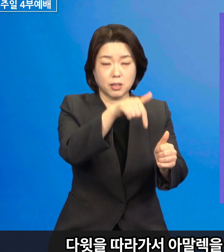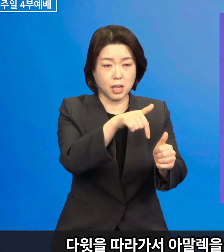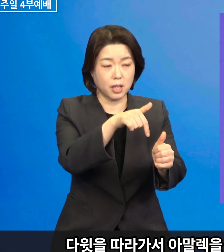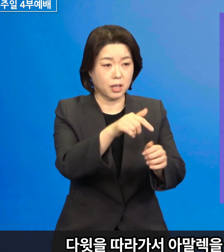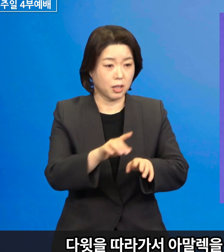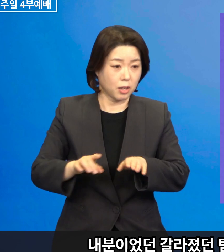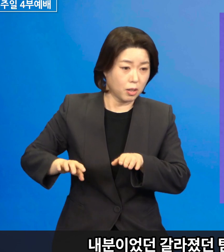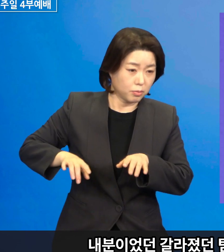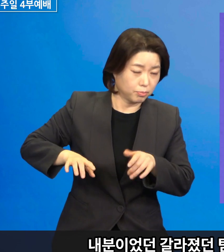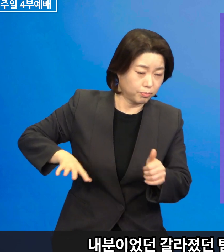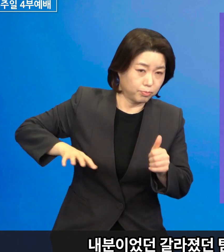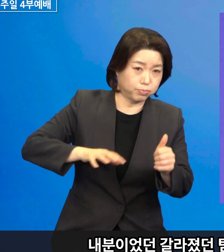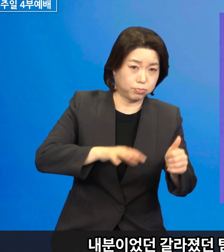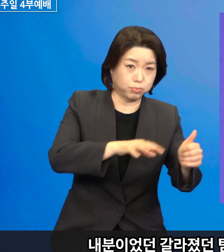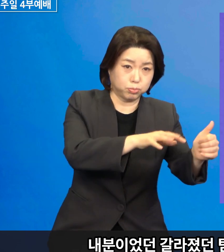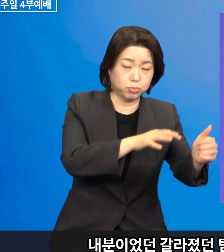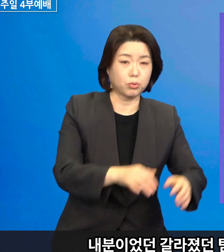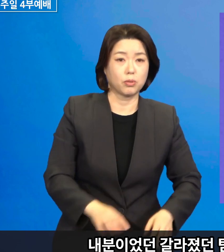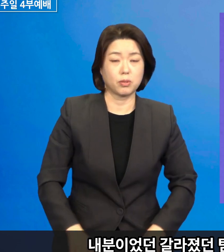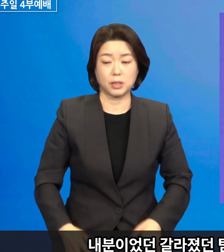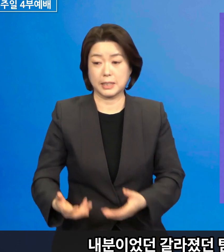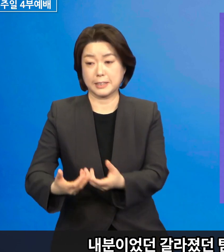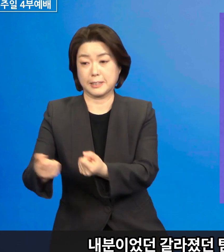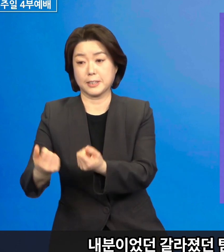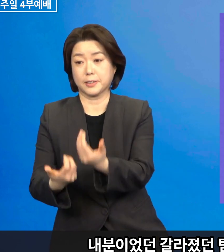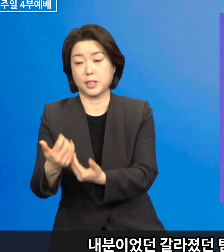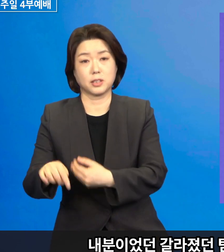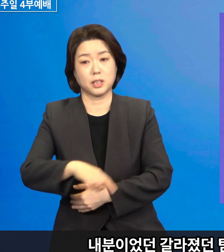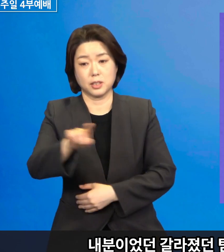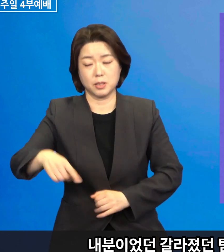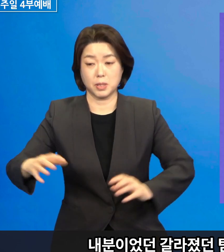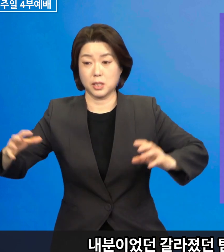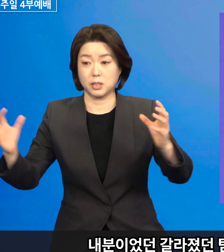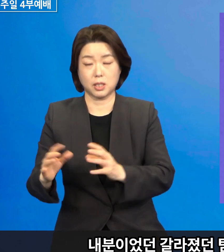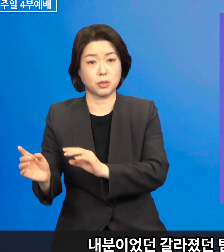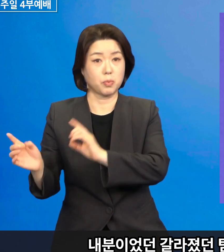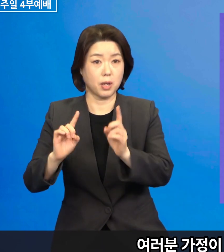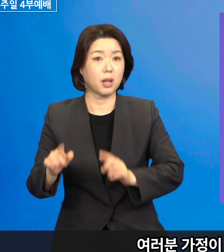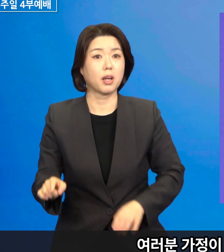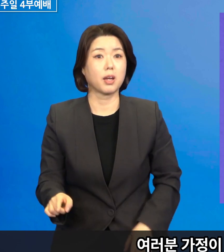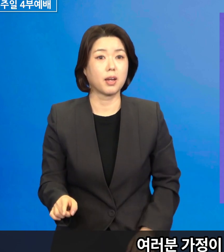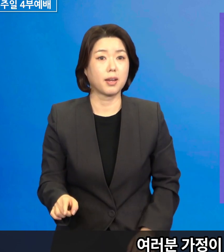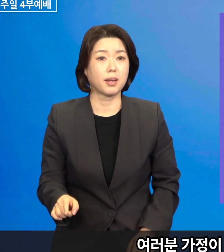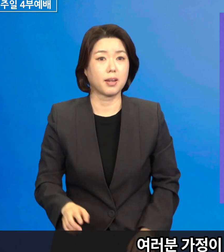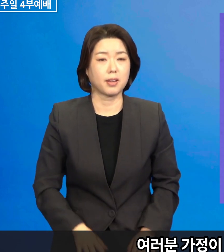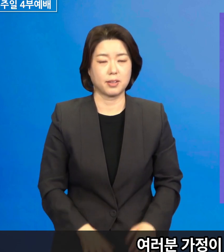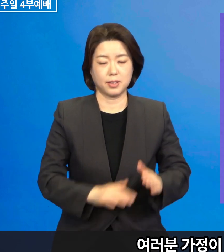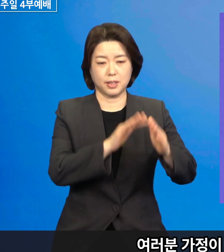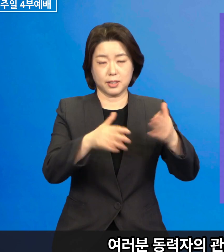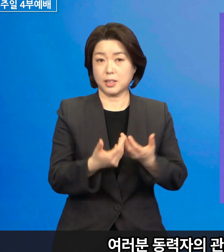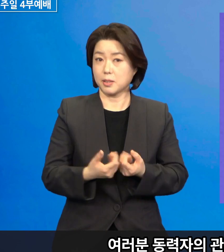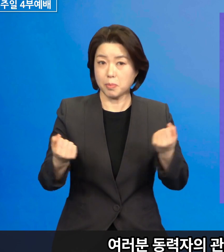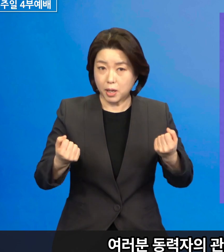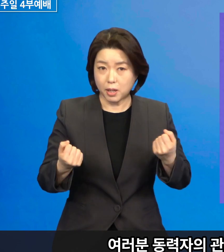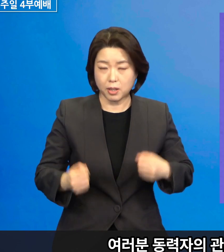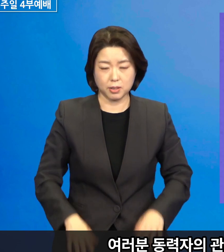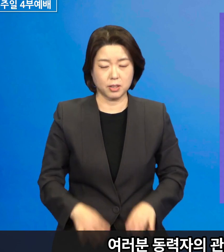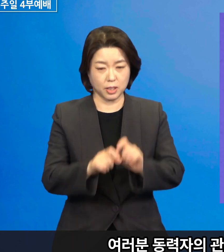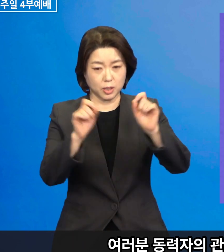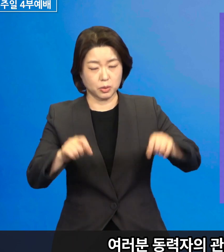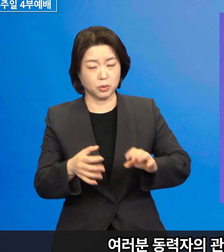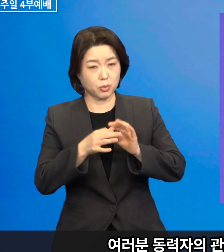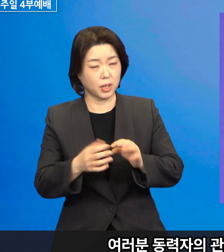출동을 합니다. 네 분이었던 갈라졌던 팀이 다시 회복이 되어지죠. 여러분, 가정이 갈라지셨습니까? 여러분, 동역자의